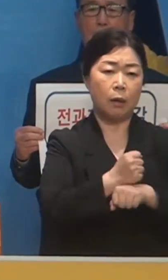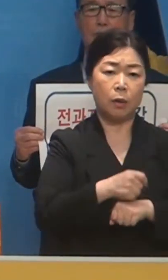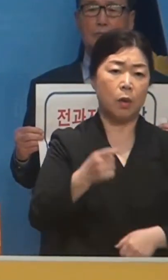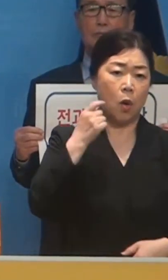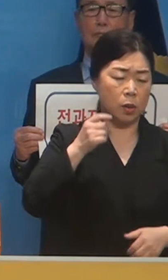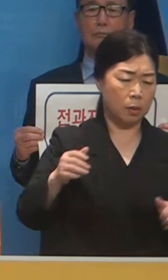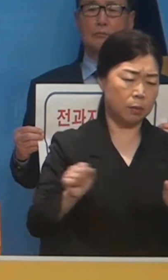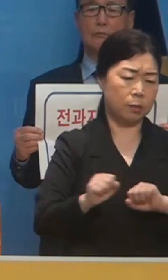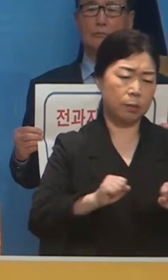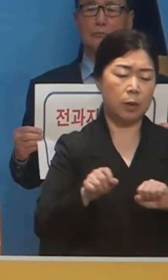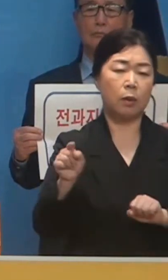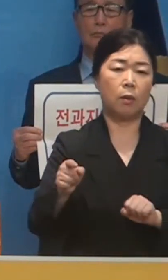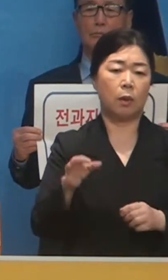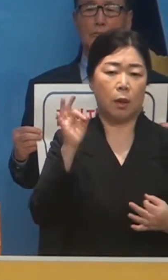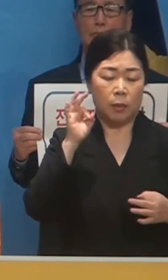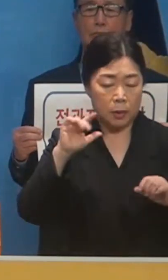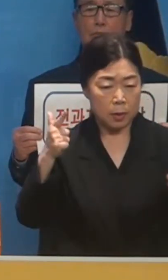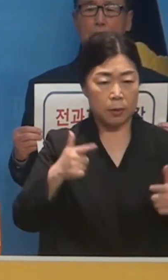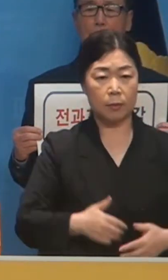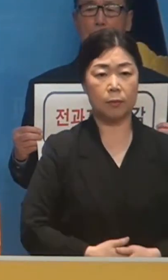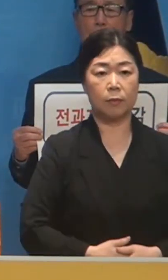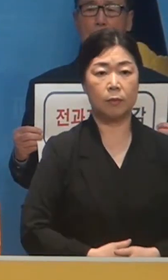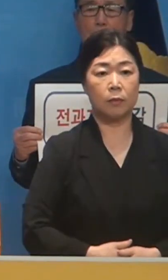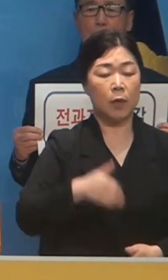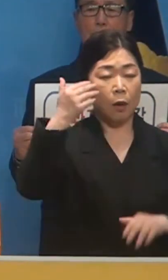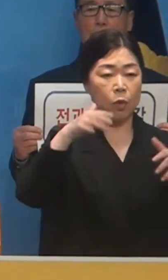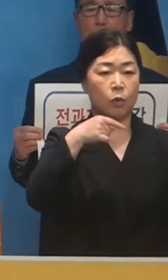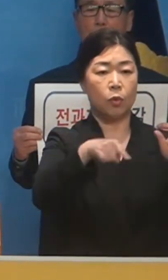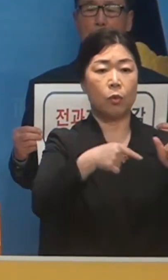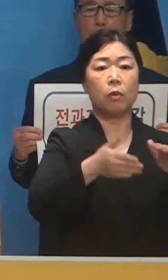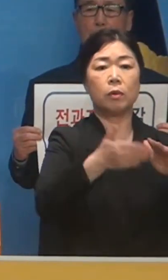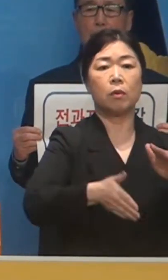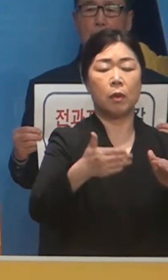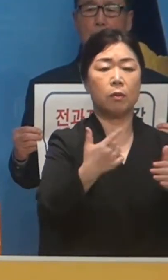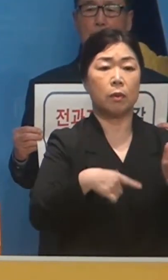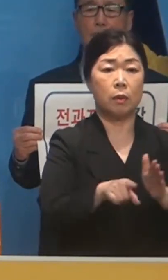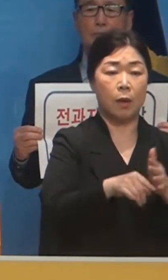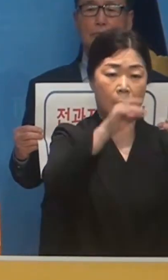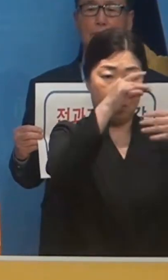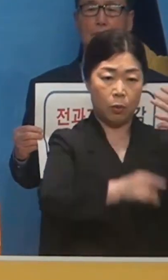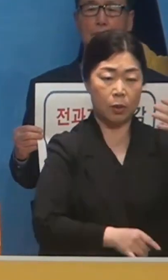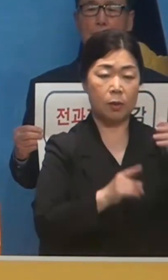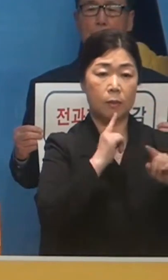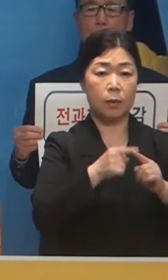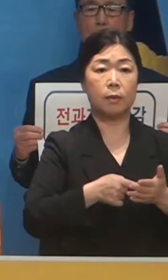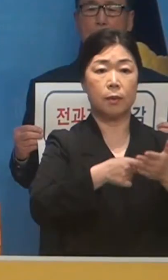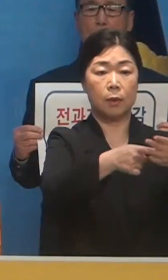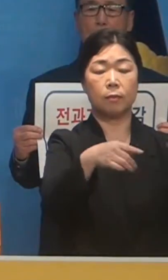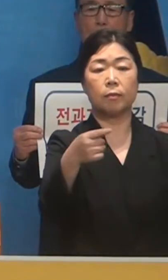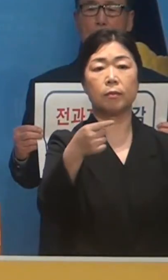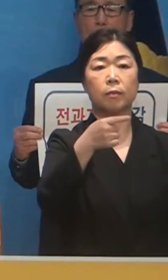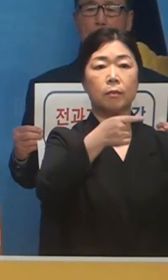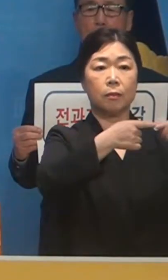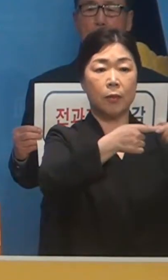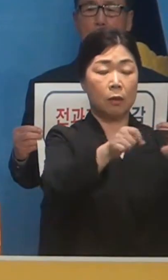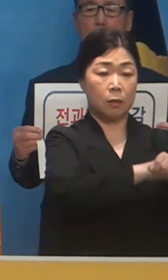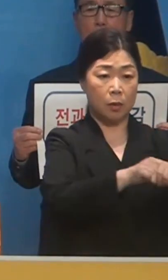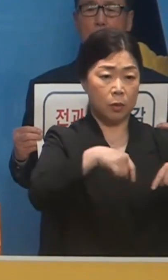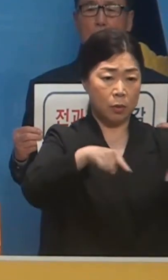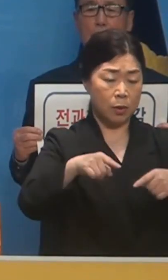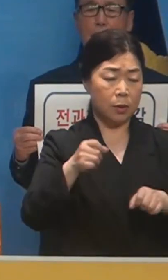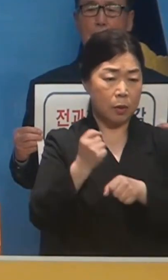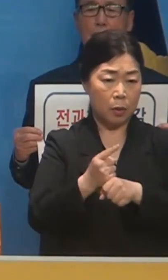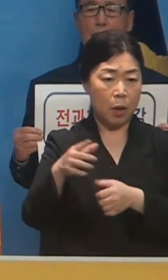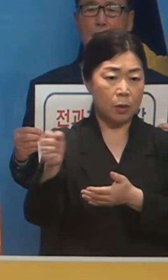세력의 준동을 자시하지 않을 것이며 대한민국 교육 정상화를 위해 다음과 같이 요구한다. 첫째, 특정 정치